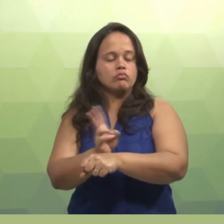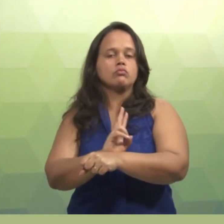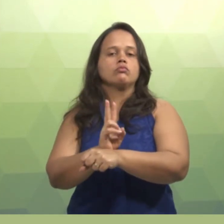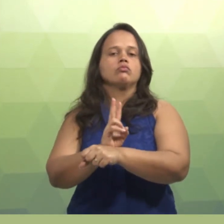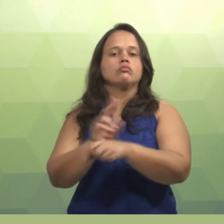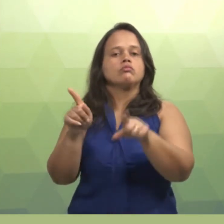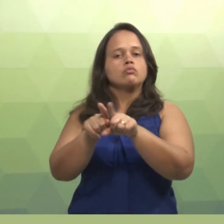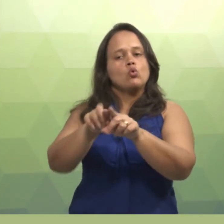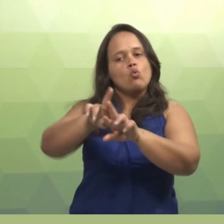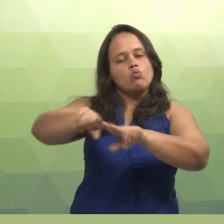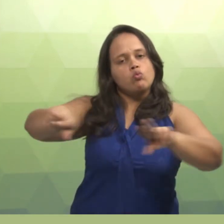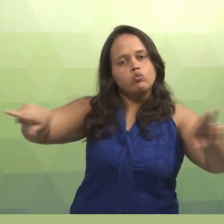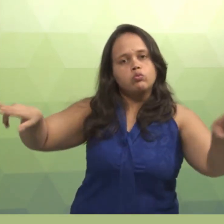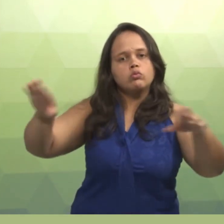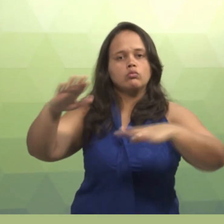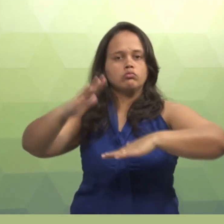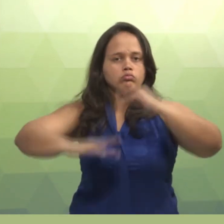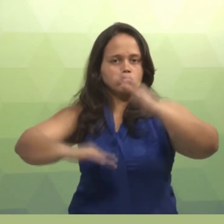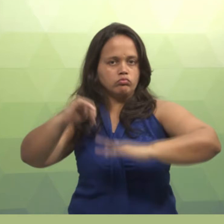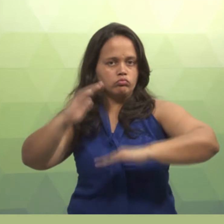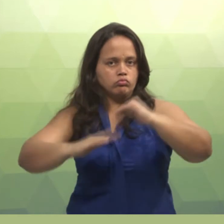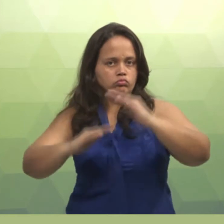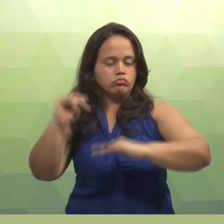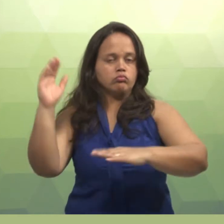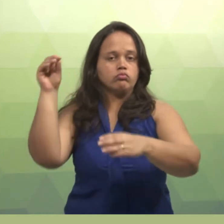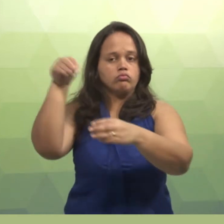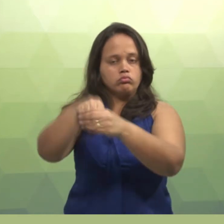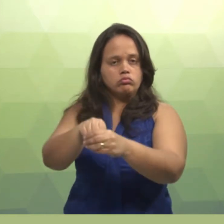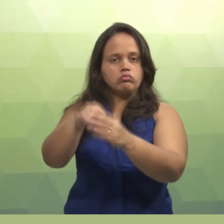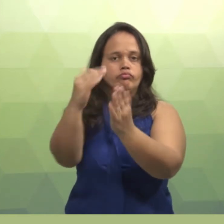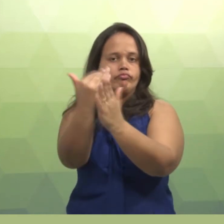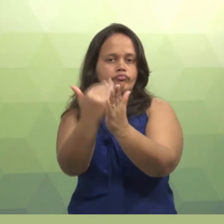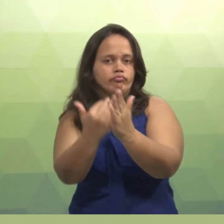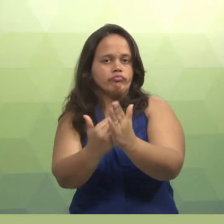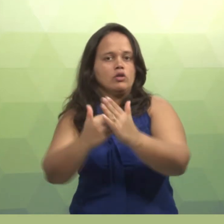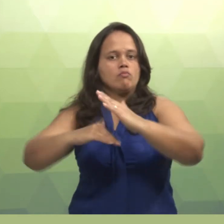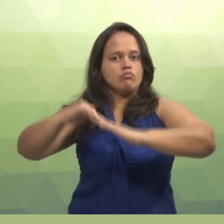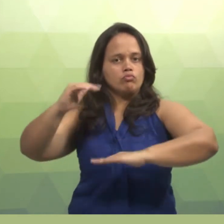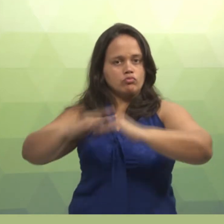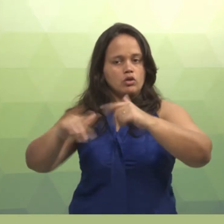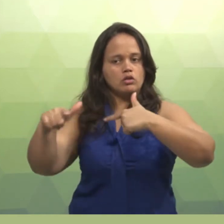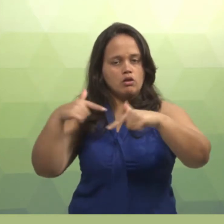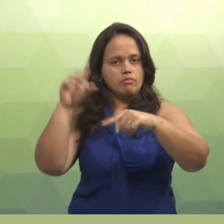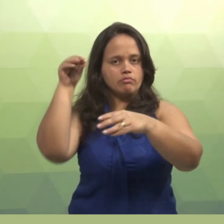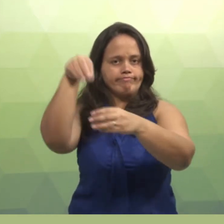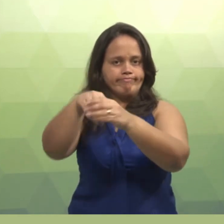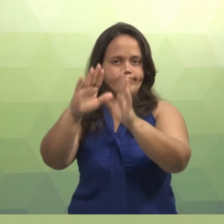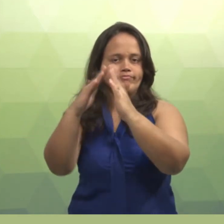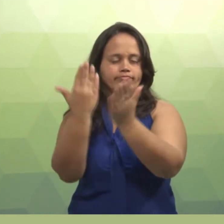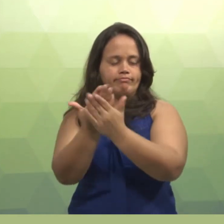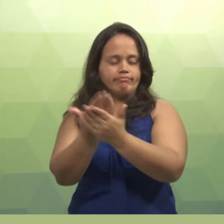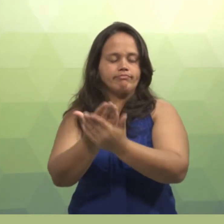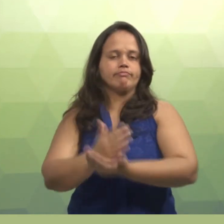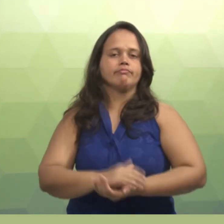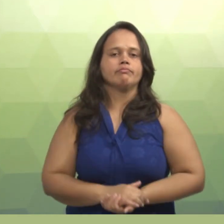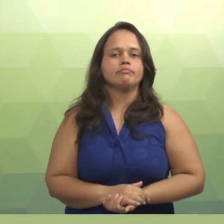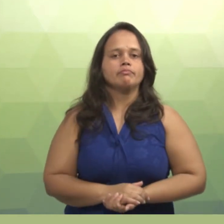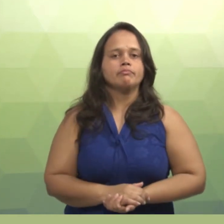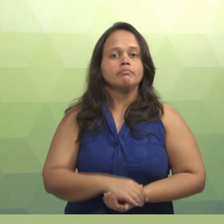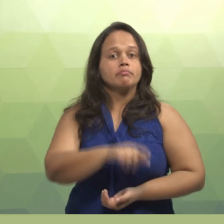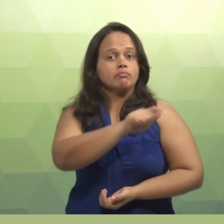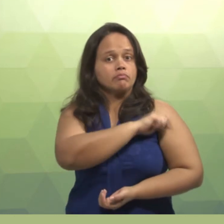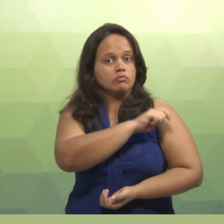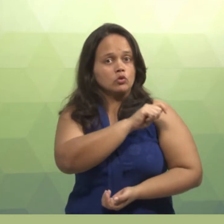básica e demais servidores, que constitui o segmento de profissionais em exercício na escola. Os